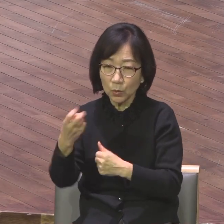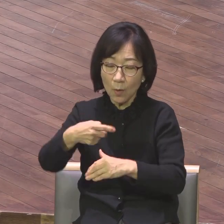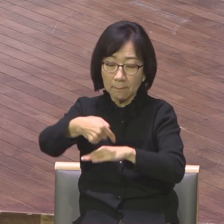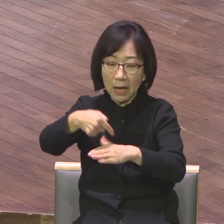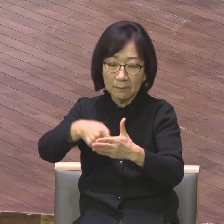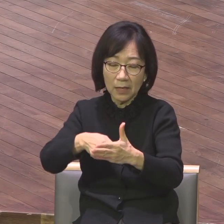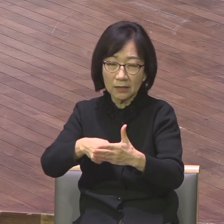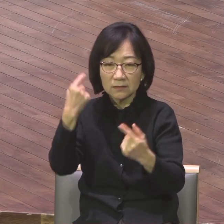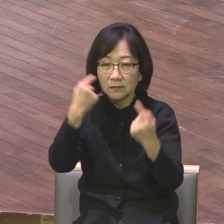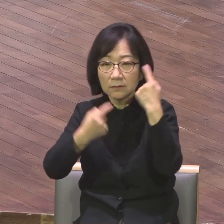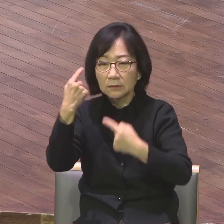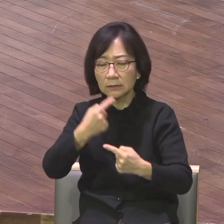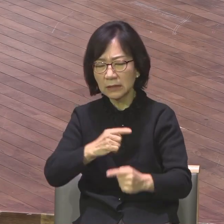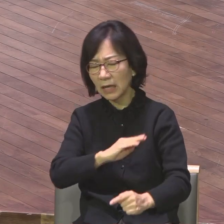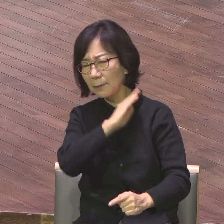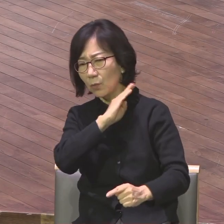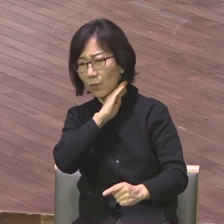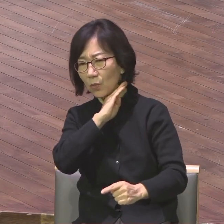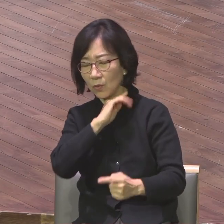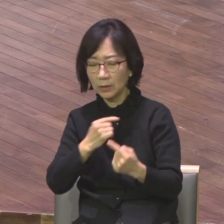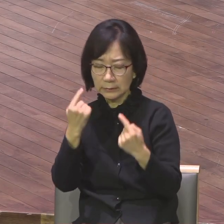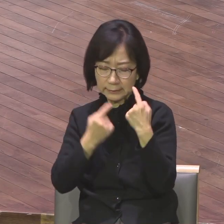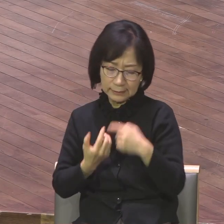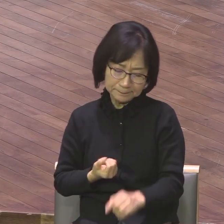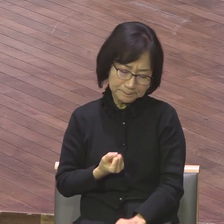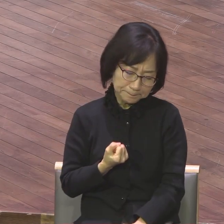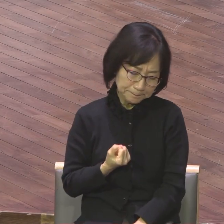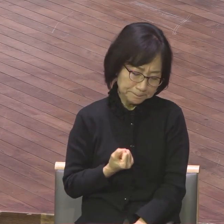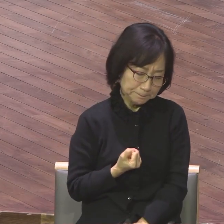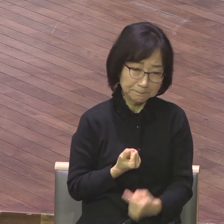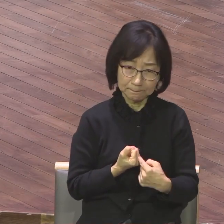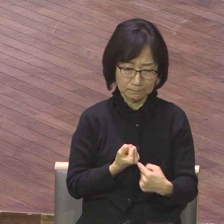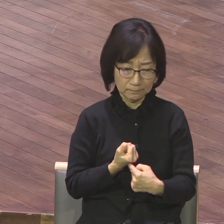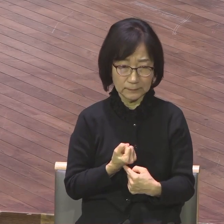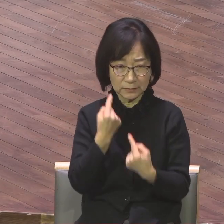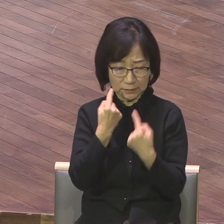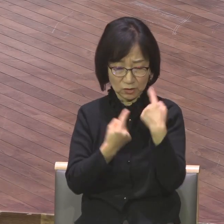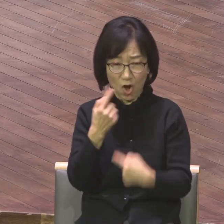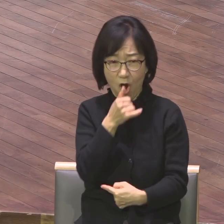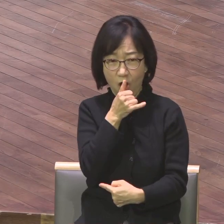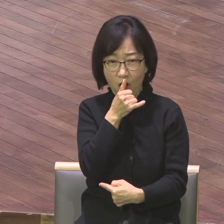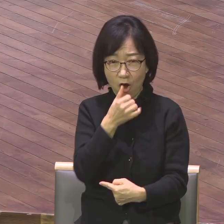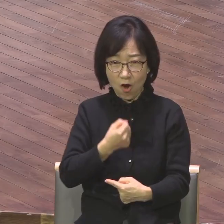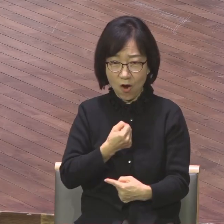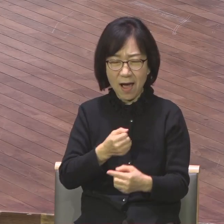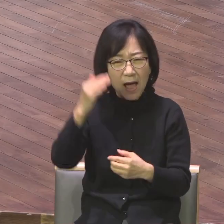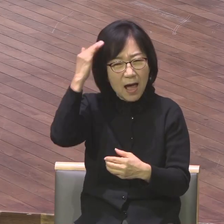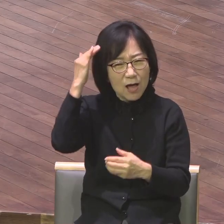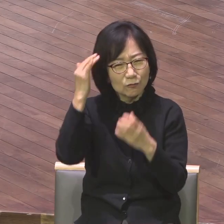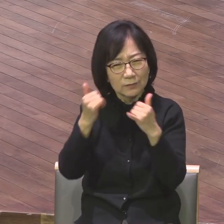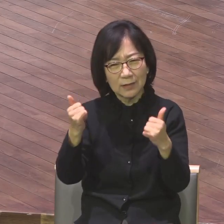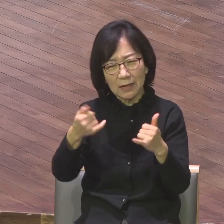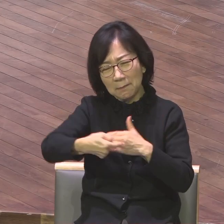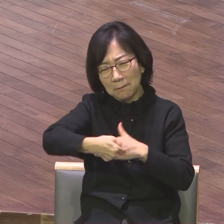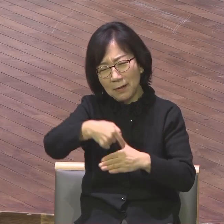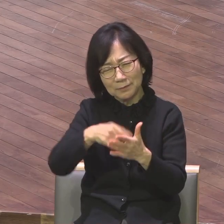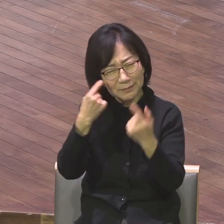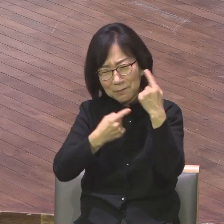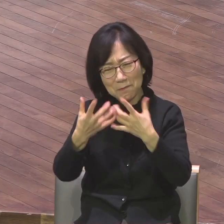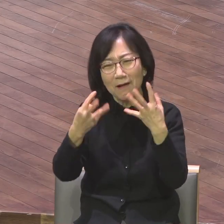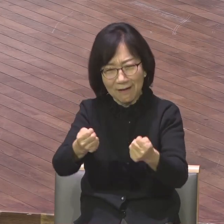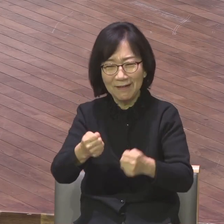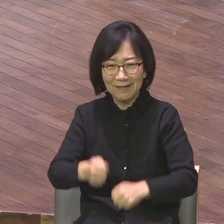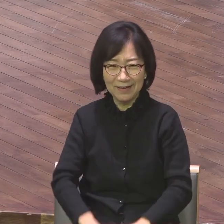없습니다. 어떤 의미로 상처 없는 사람이 거의 없어요. 특별히 한국 사람은 다른 종족보다